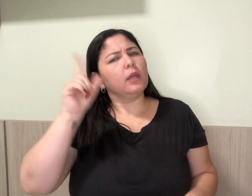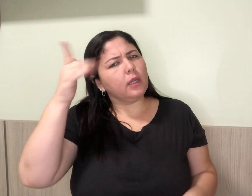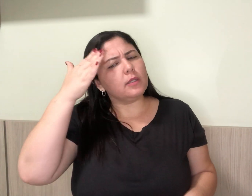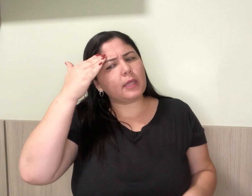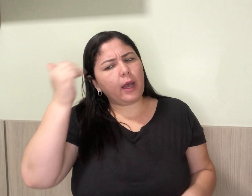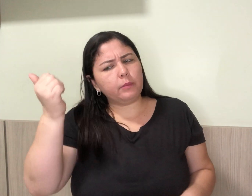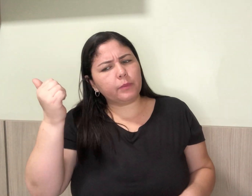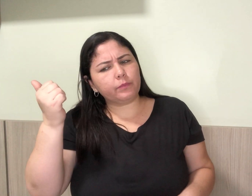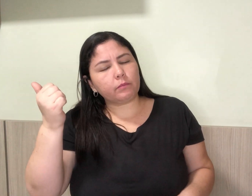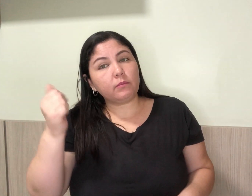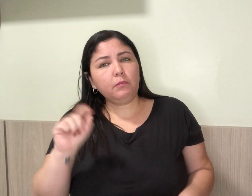ele sabe?